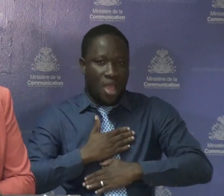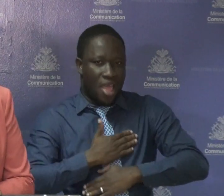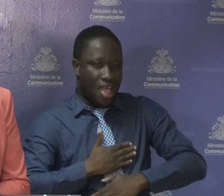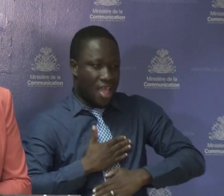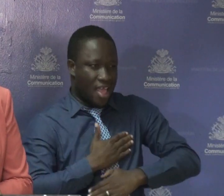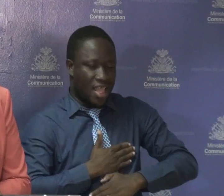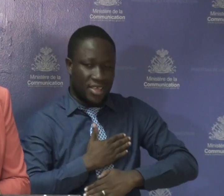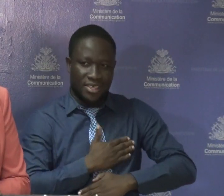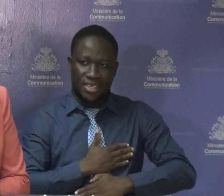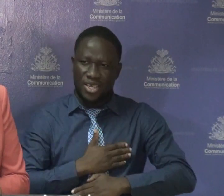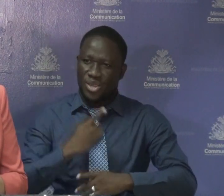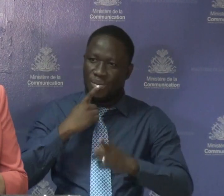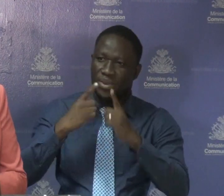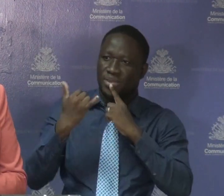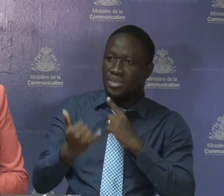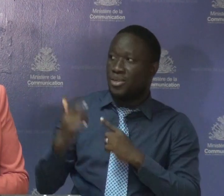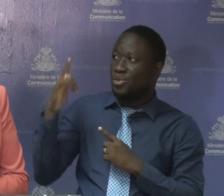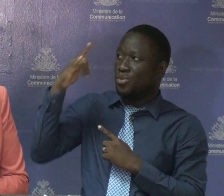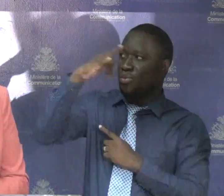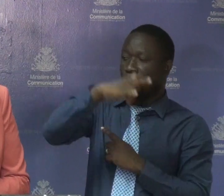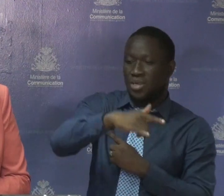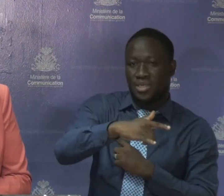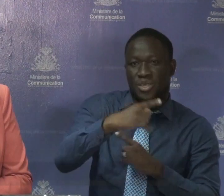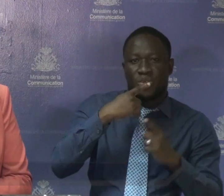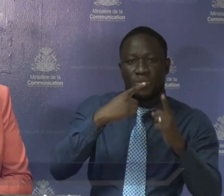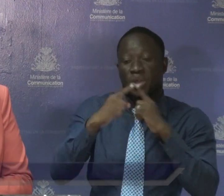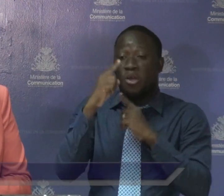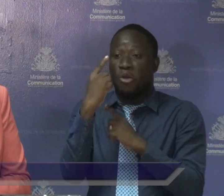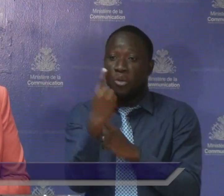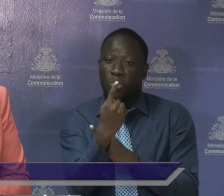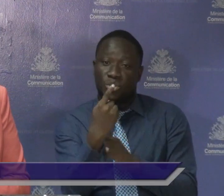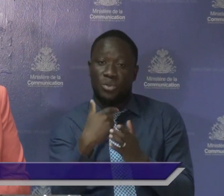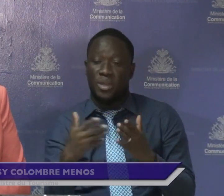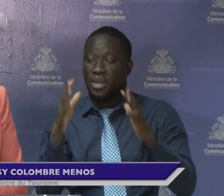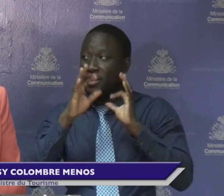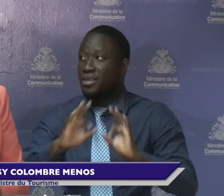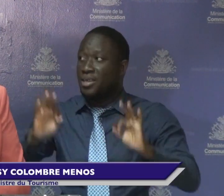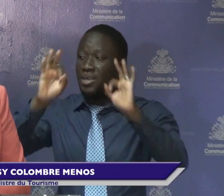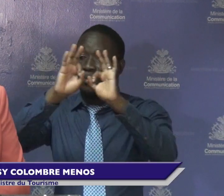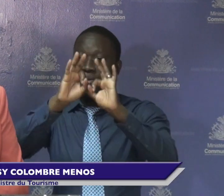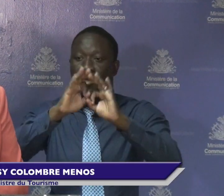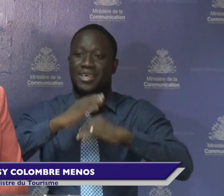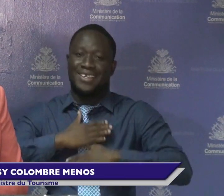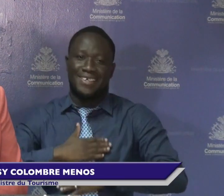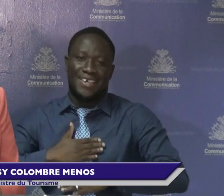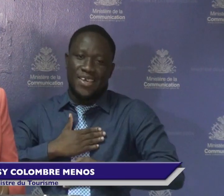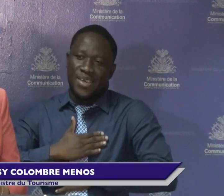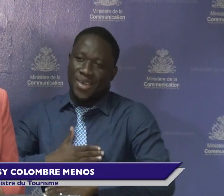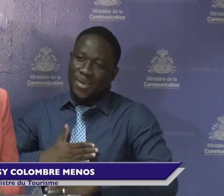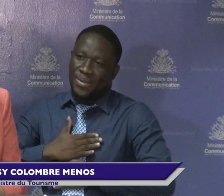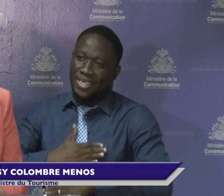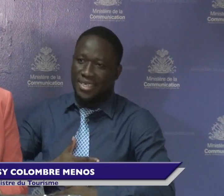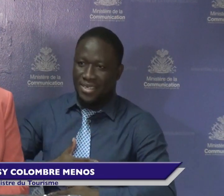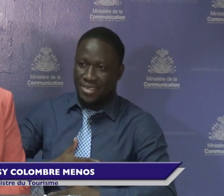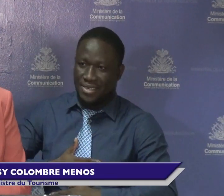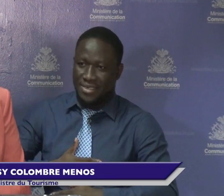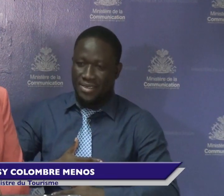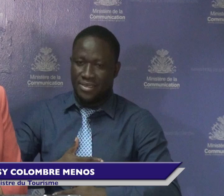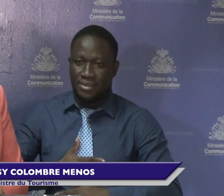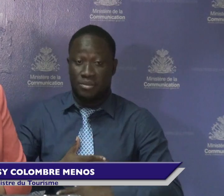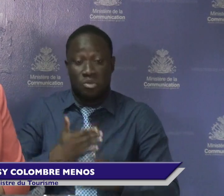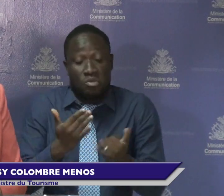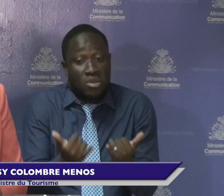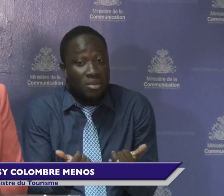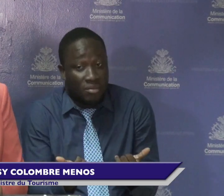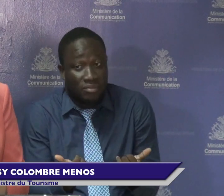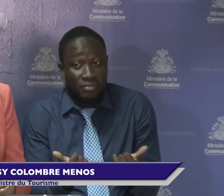de tourisme journée aujourd'hui, nous c'est pour nous faire référence à un grand bagage qui est important, qui est le loisir. Et nous-mêmes, à l'heure